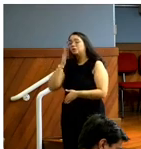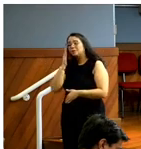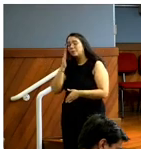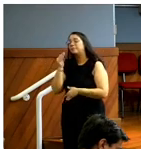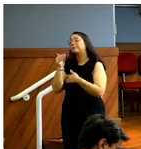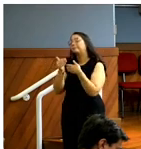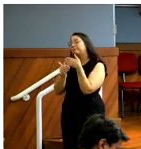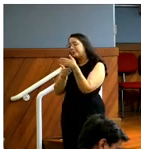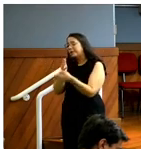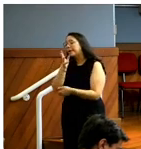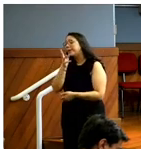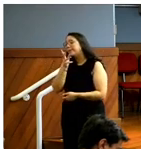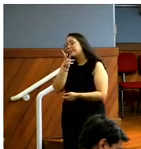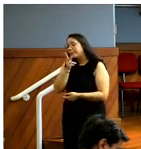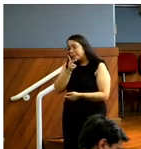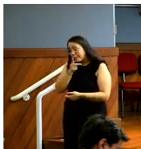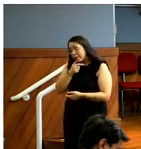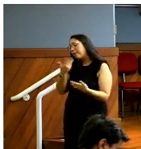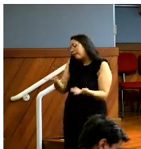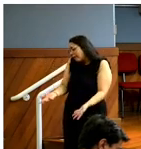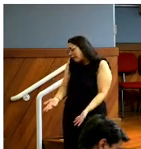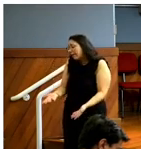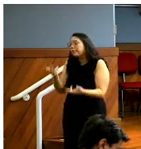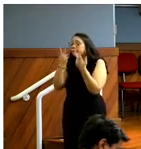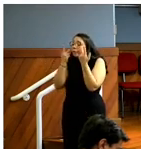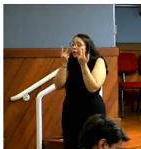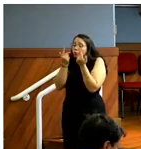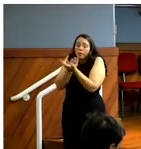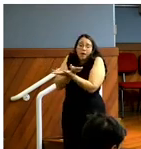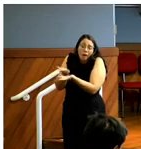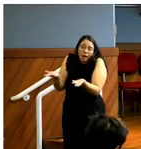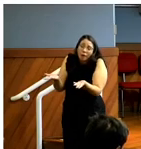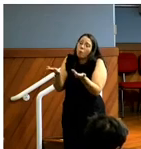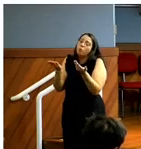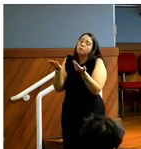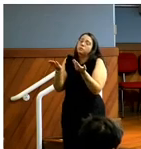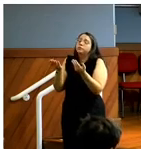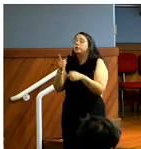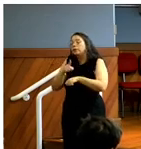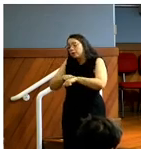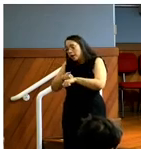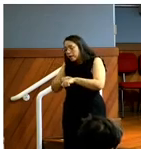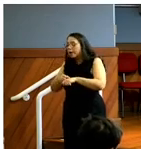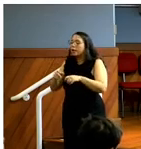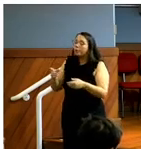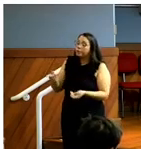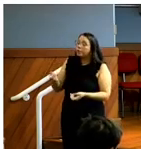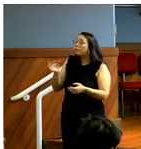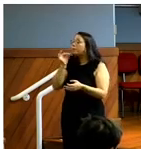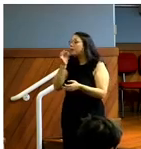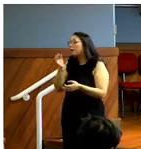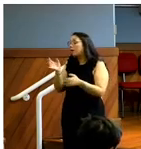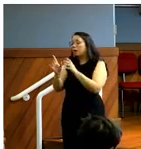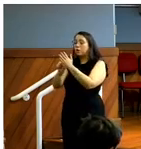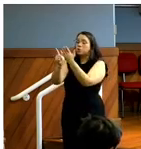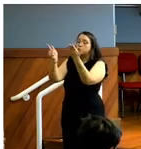lento. E é um trabalho lento porque ele é lento, é naturalmente lento, é natural, porque demanda tempo. Então, sei lá, um jornal, eu vejo o